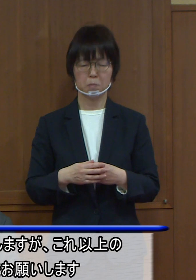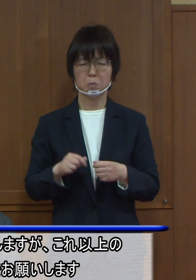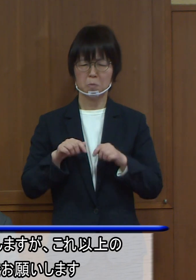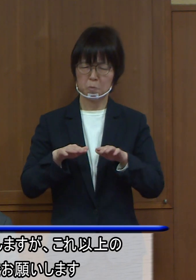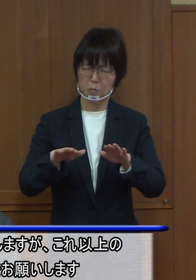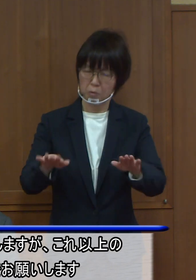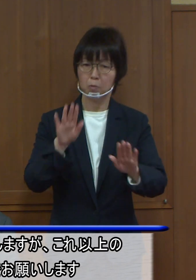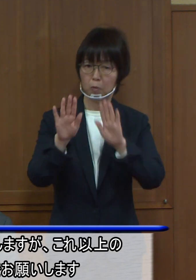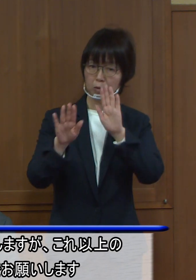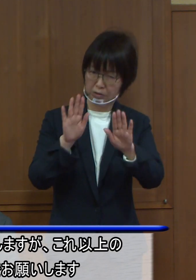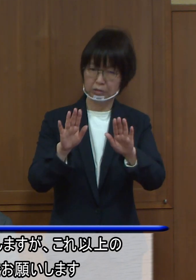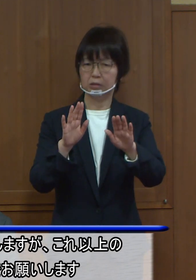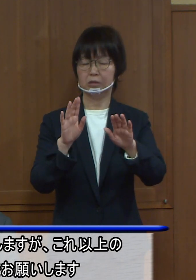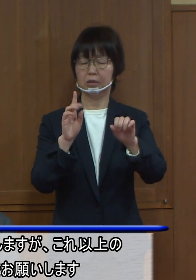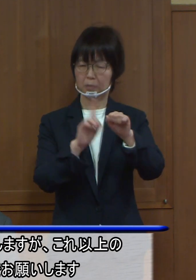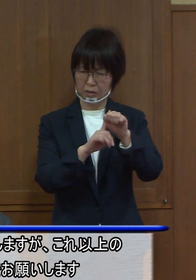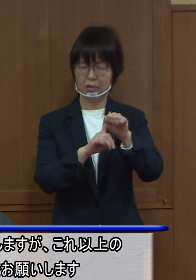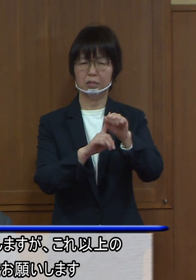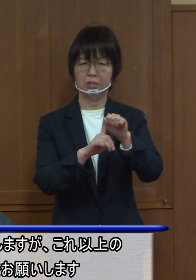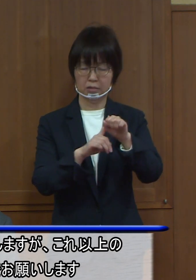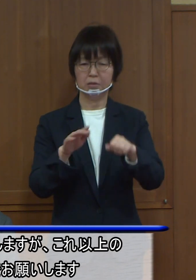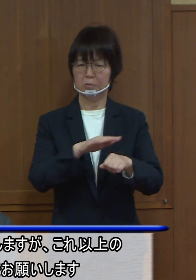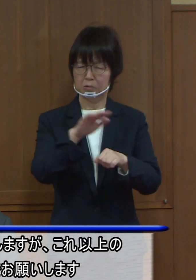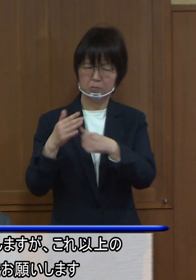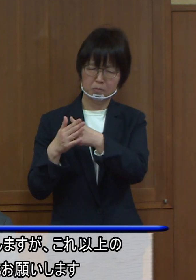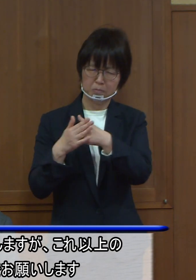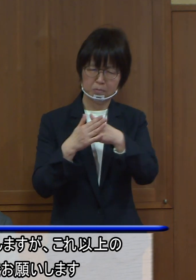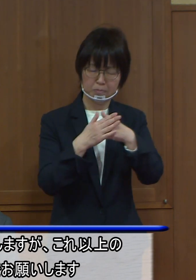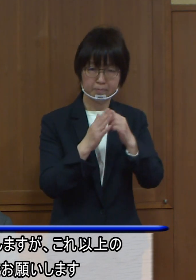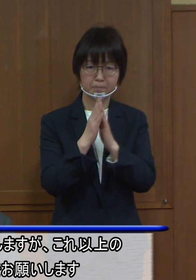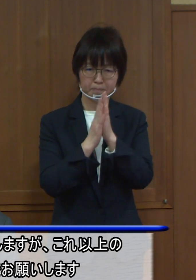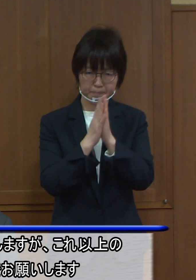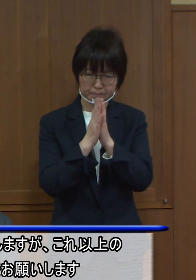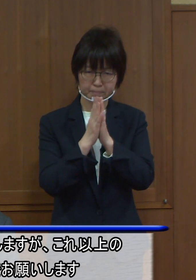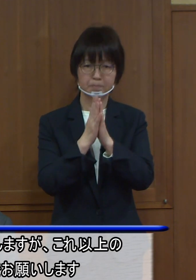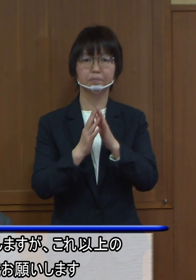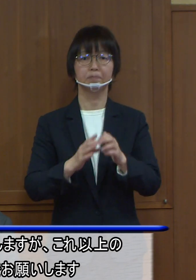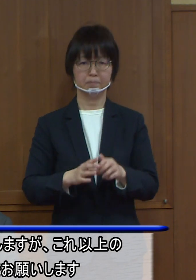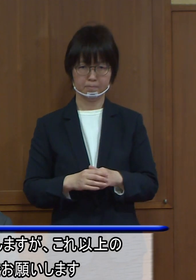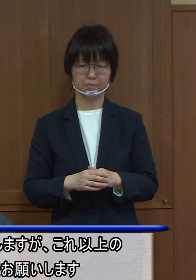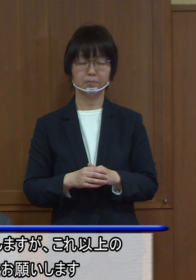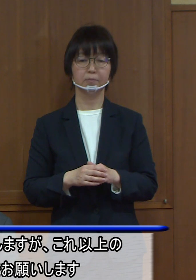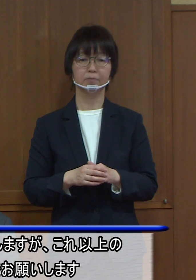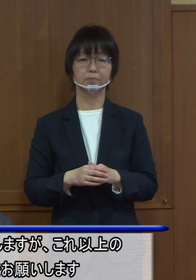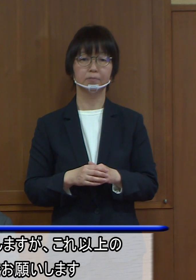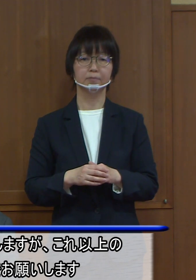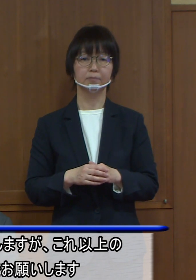上の感染拡大を防ぐため何卒ご協力をお願いします。